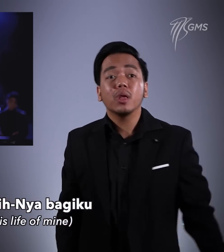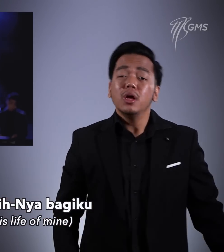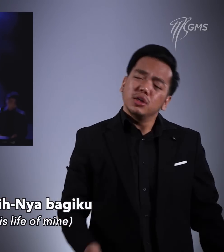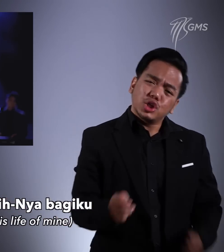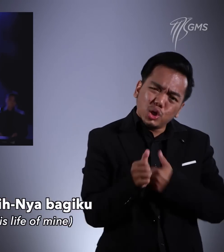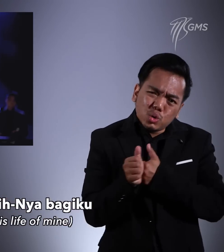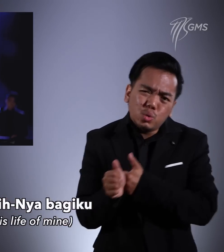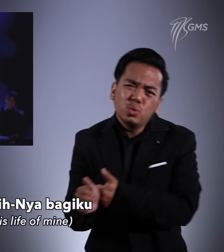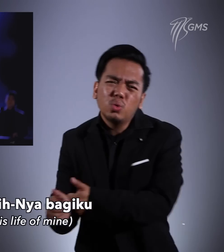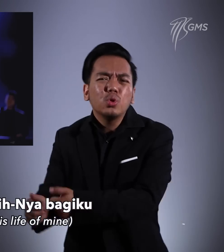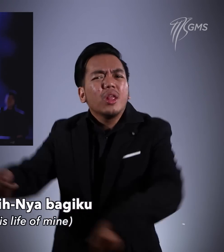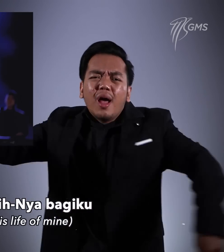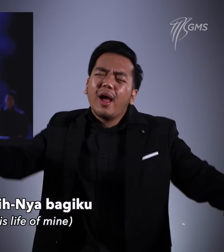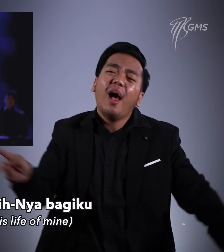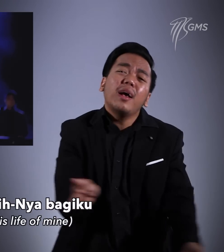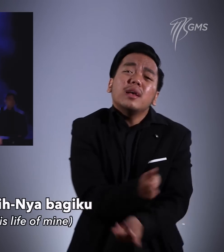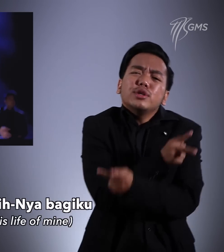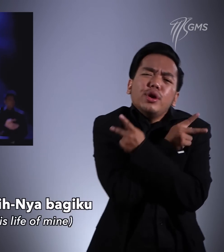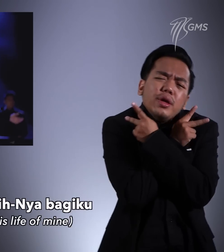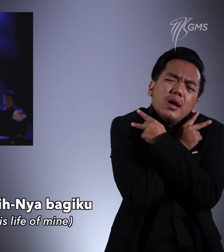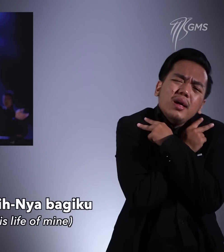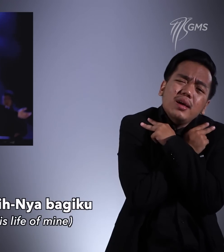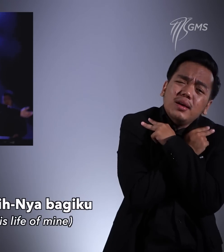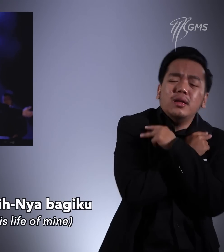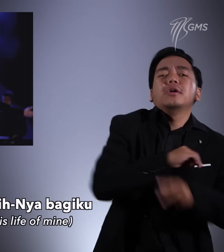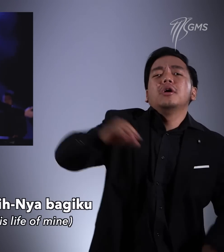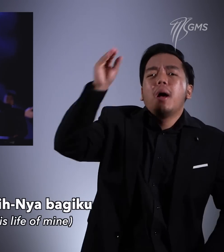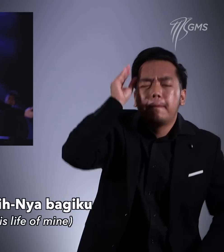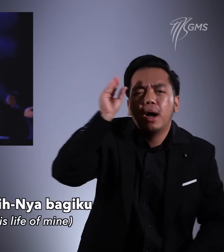sediakan untukmu jemaat seturut kasih-Nya.